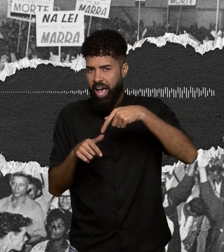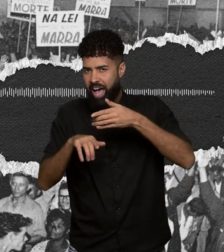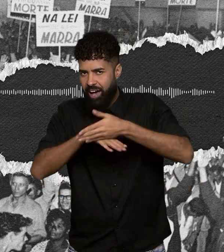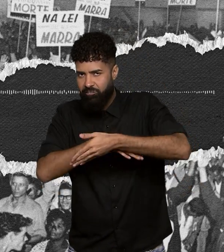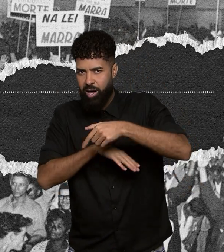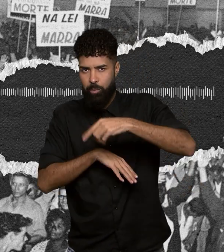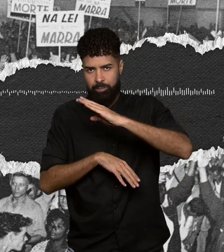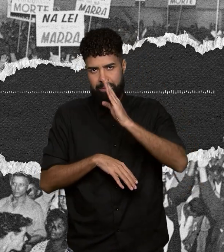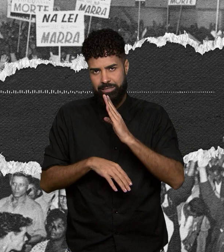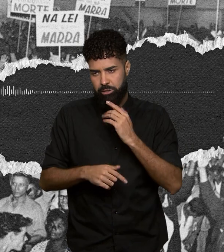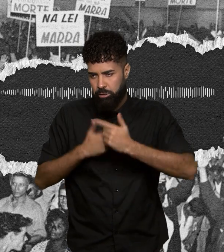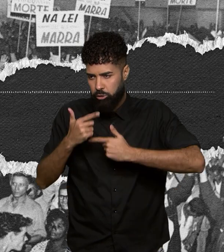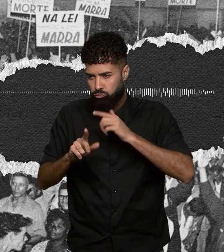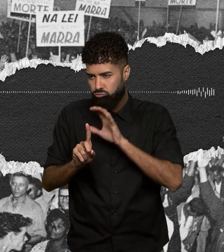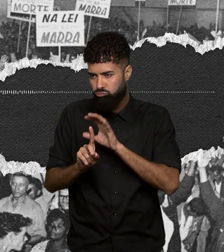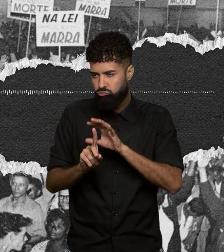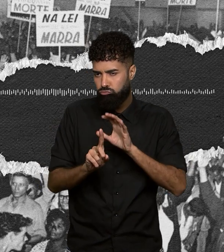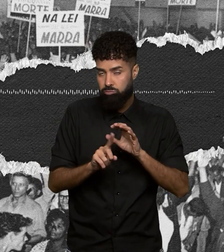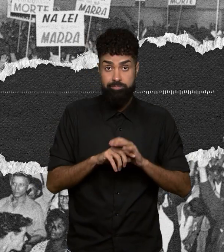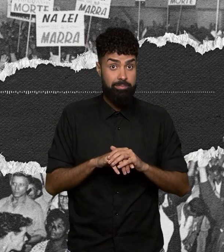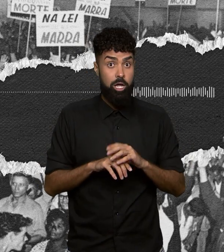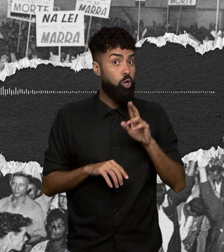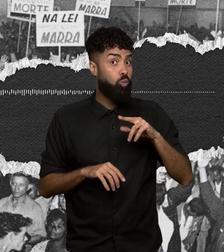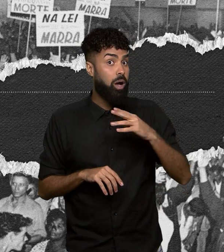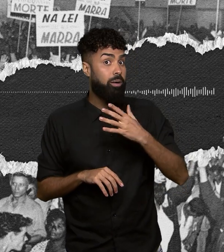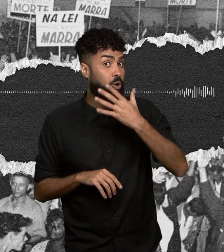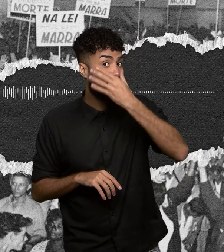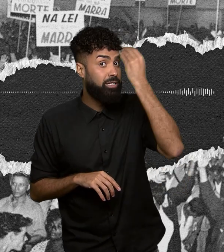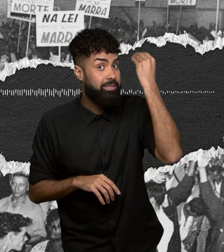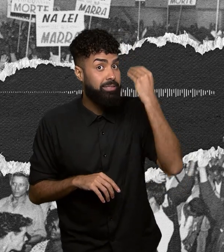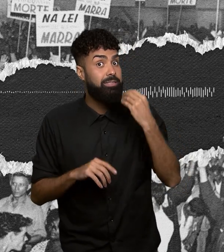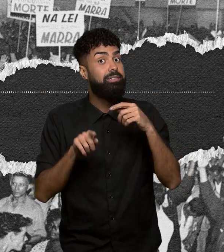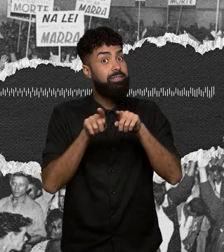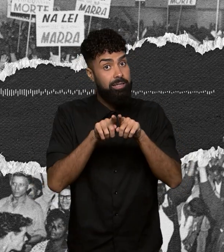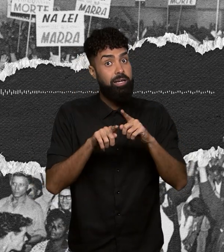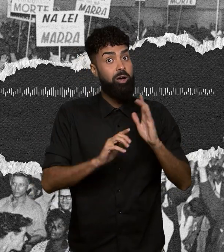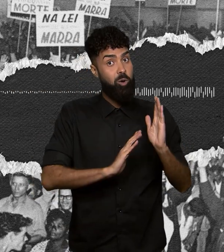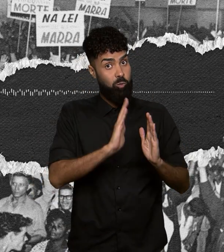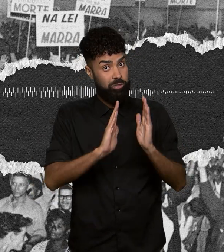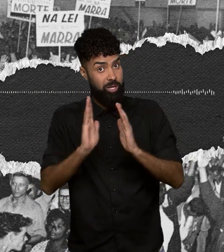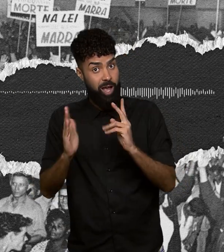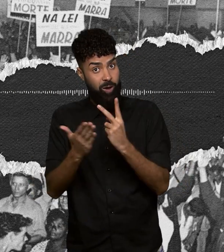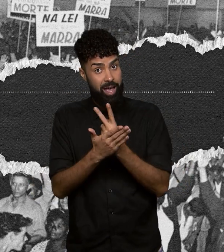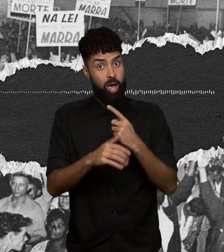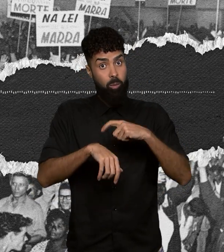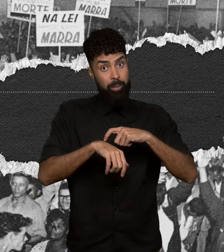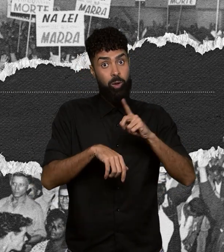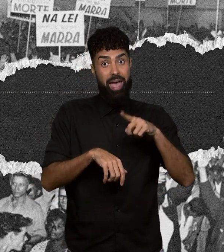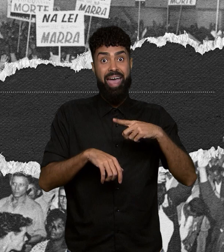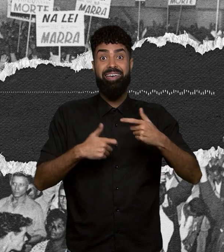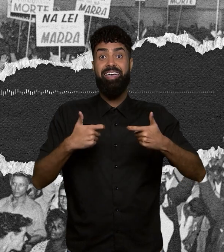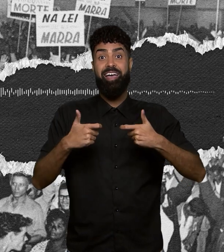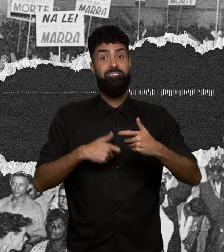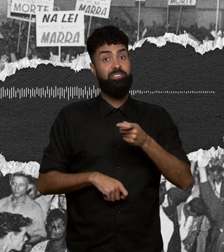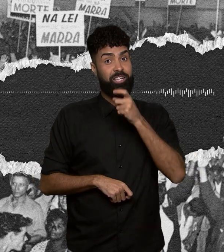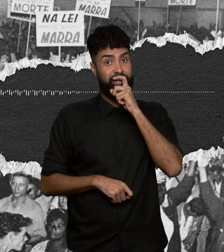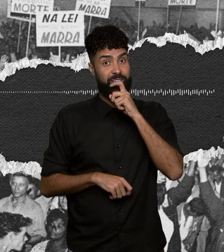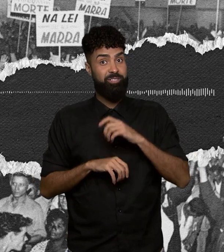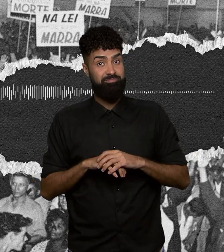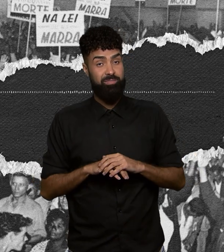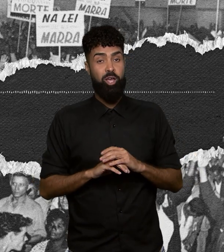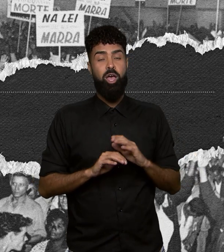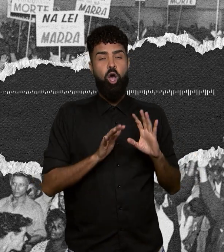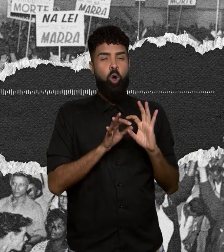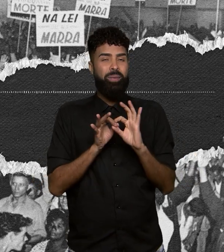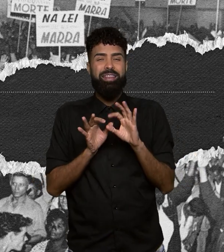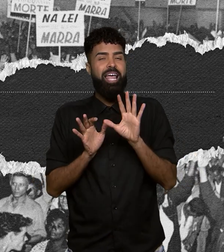né e a gente nunca pode esquecer também que todos esses processos estão acontecendo num contexto de guerra fria num contexto em